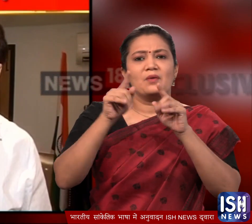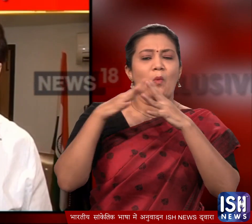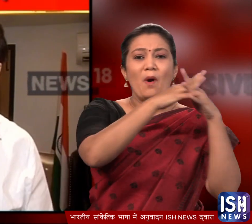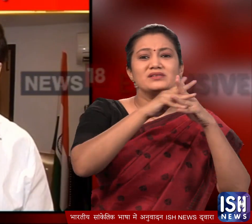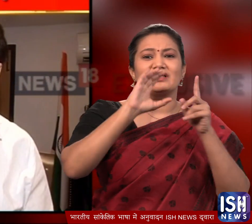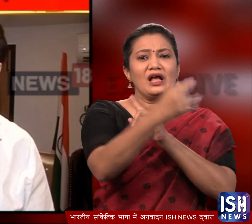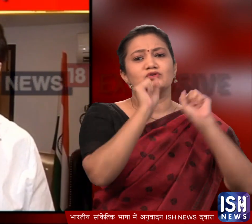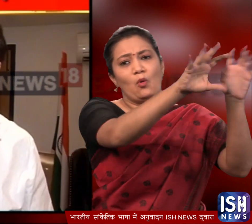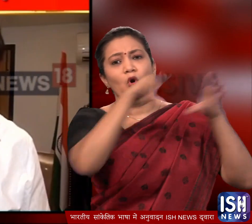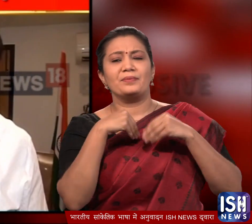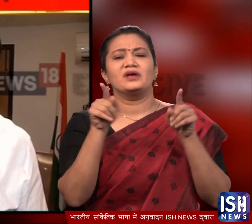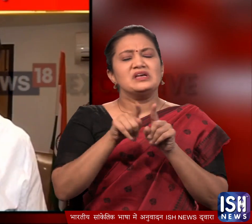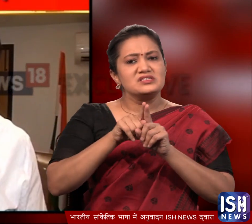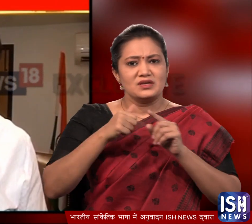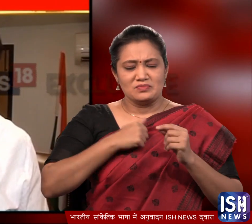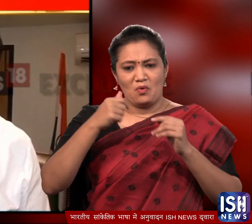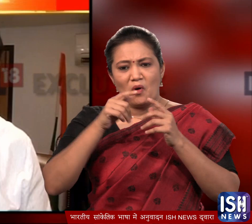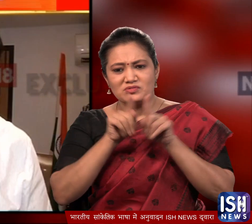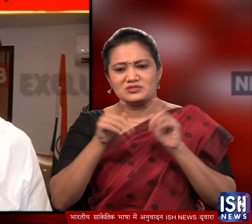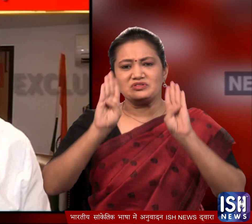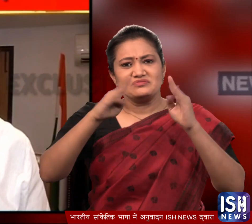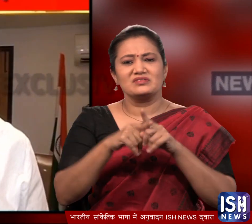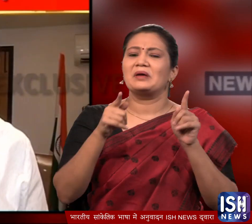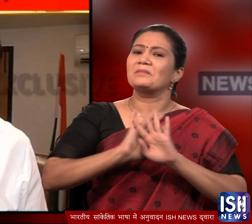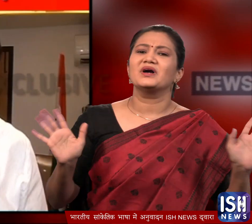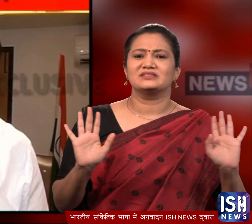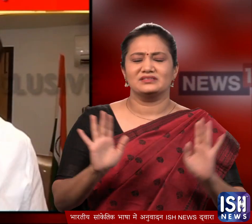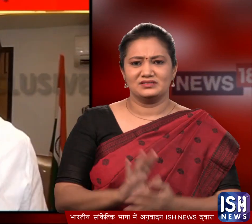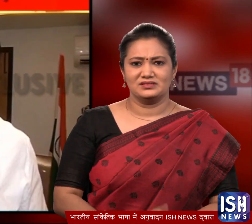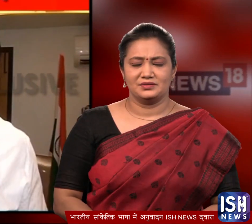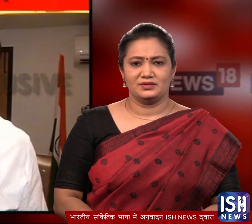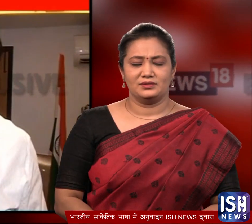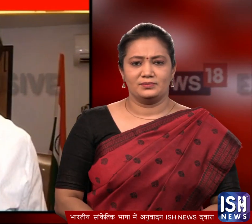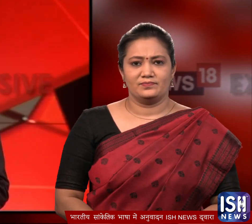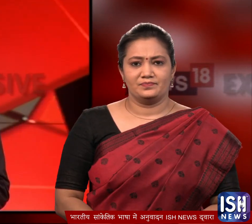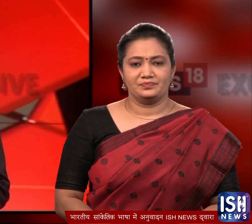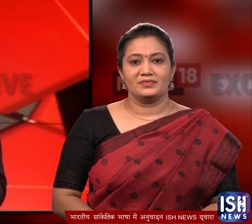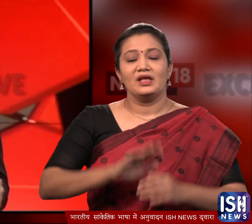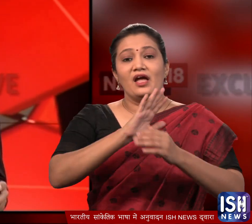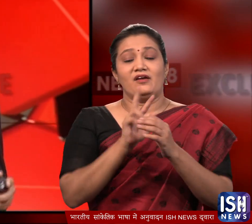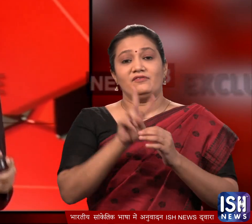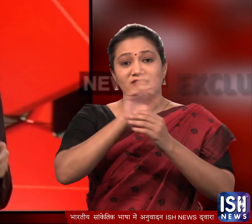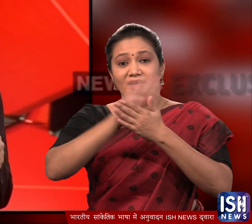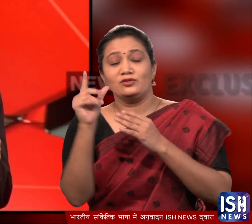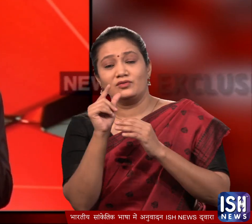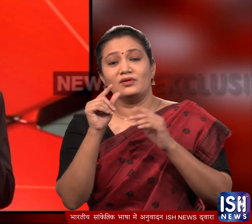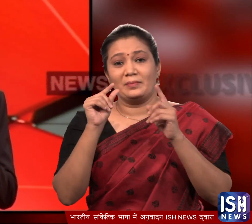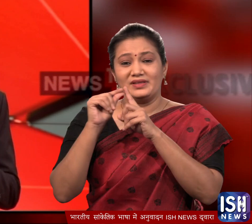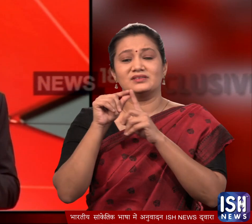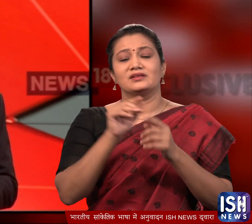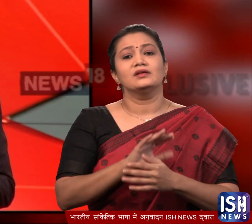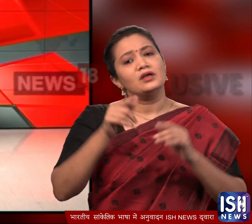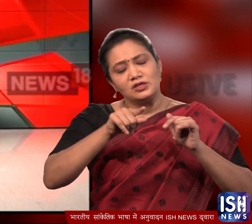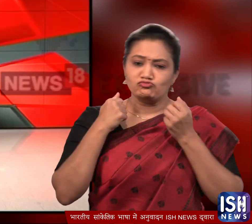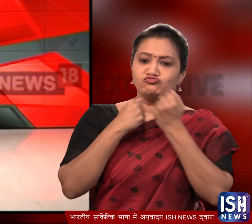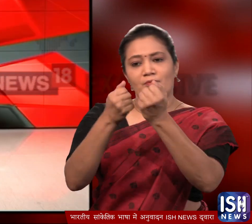नफरत, वेस्टर्न कल्चर को आम करने के लिए, अपनी मार्केट बढ़ाने के लिए ये सब चीजें हो रही हैं। उधर विश्व हिंदू परिषद ने श्रीलंका